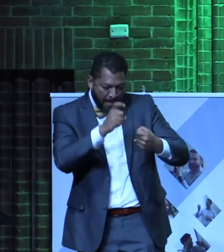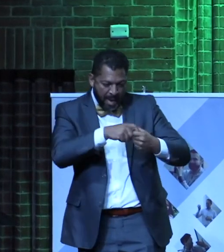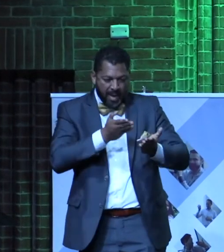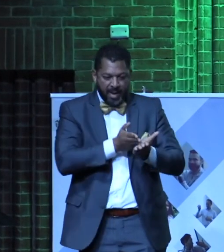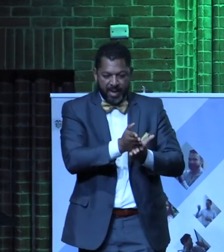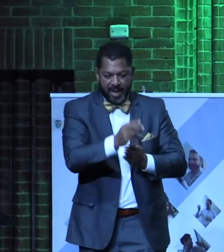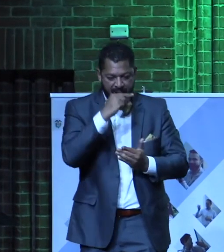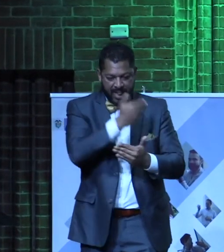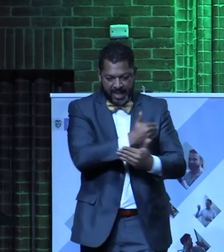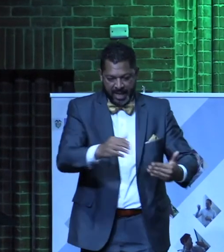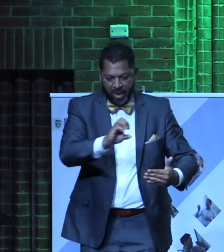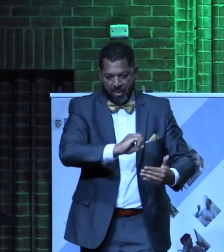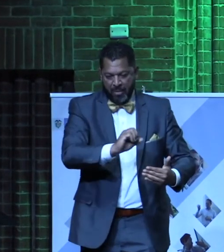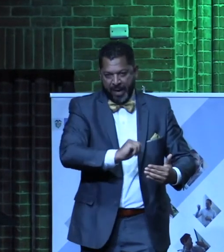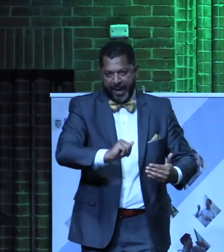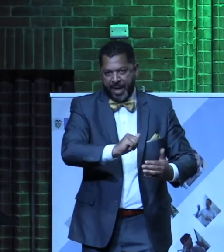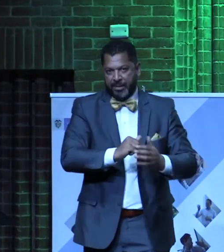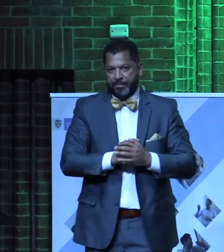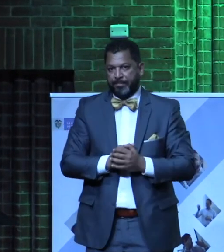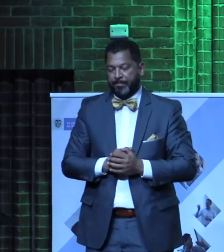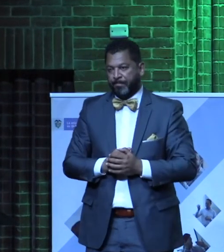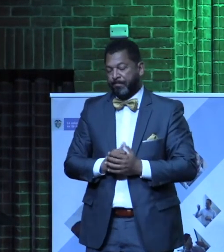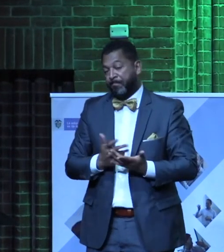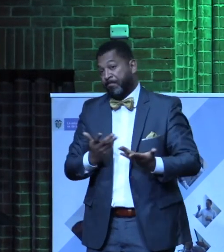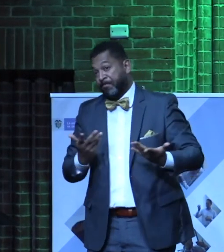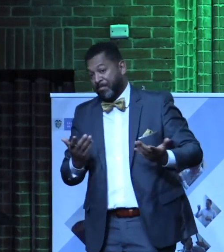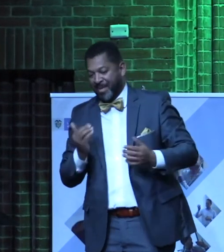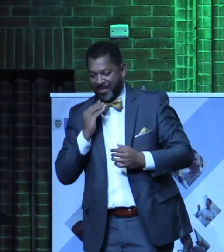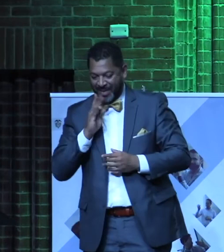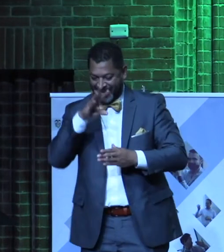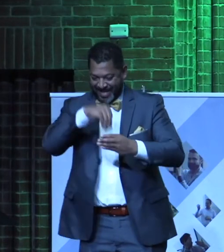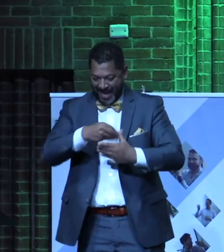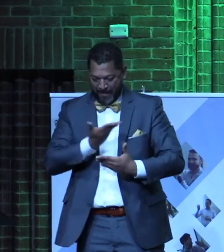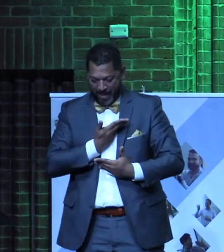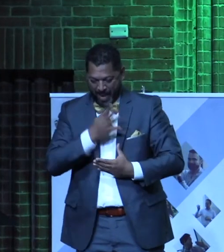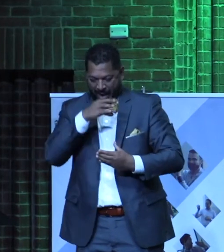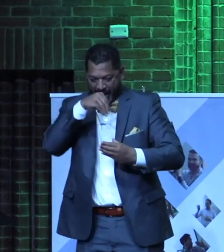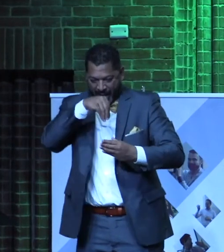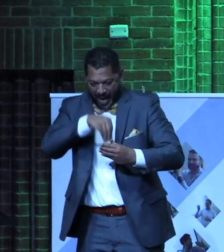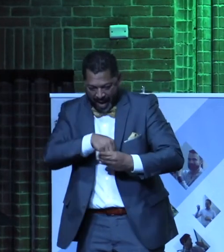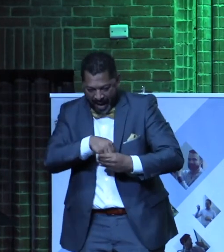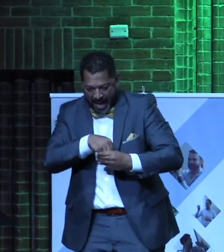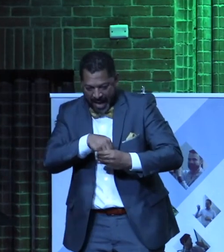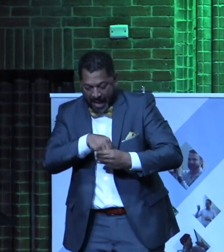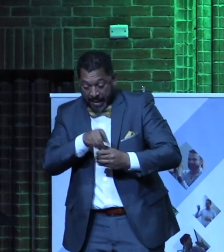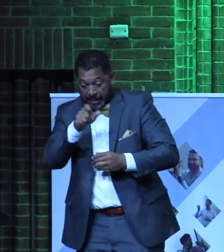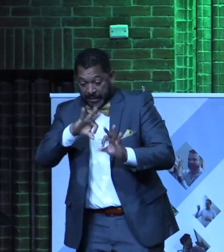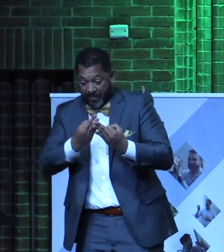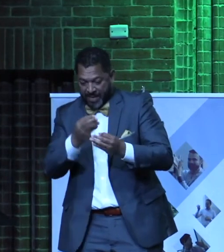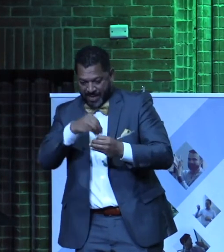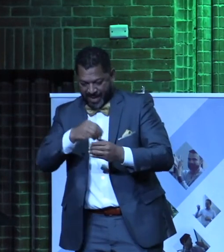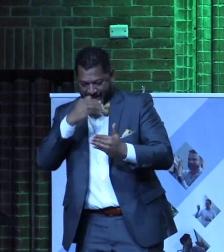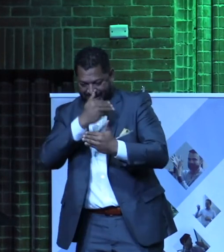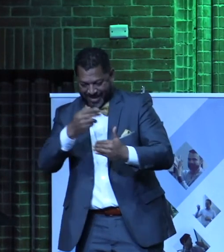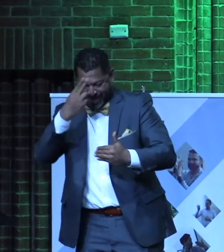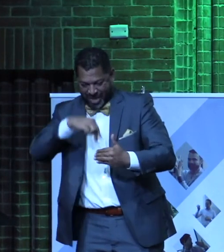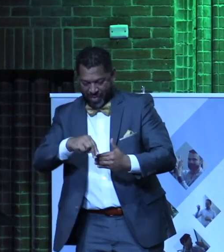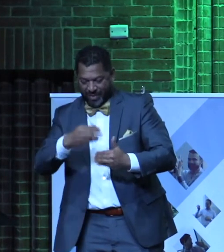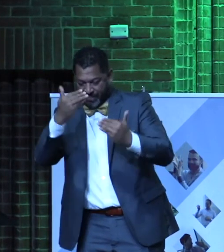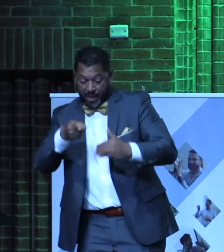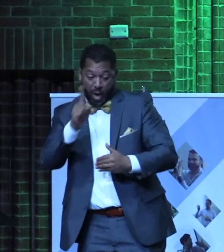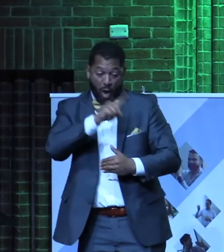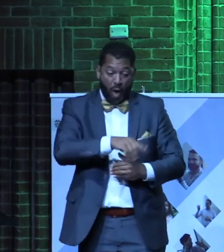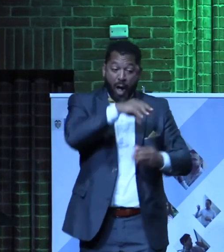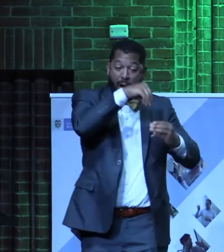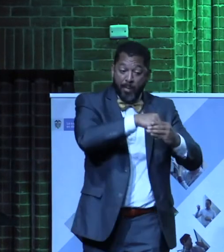niñas. Y creo que el hecho de que una madre comunitaria o un agente educativo reciba esta formación y esta